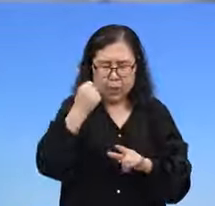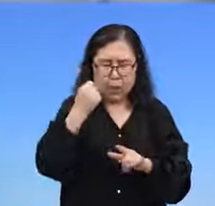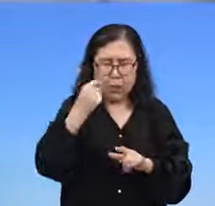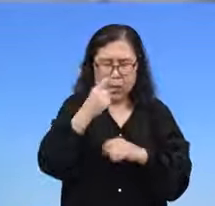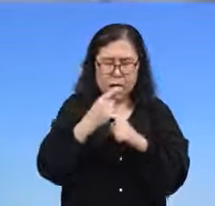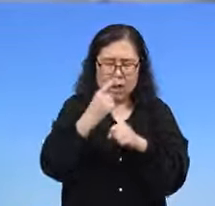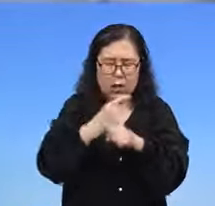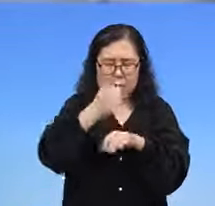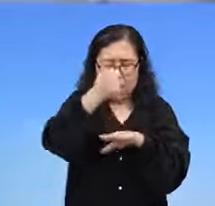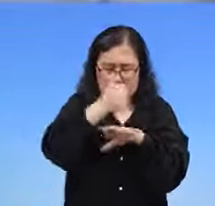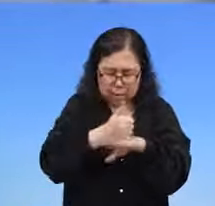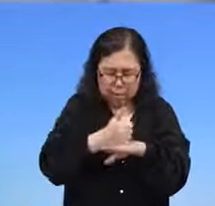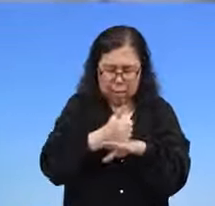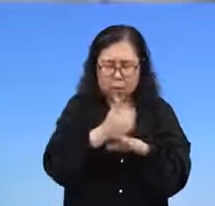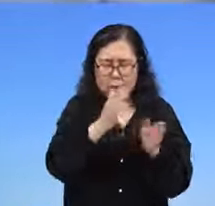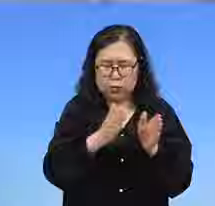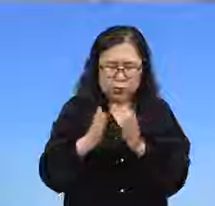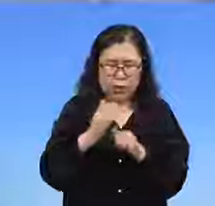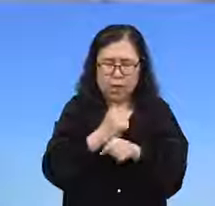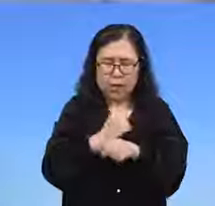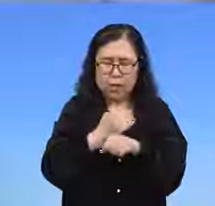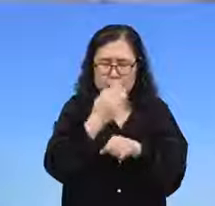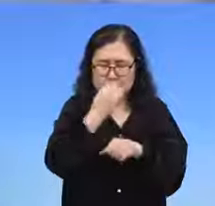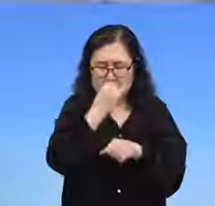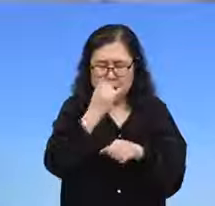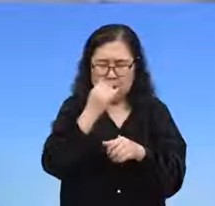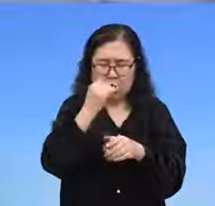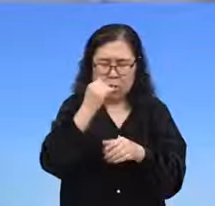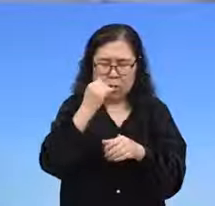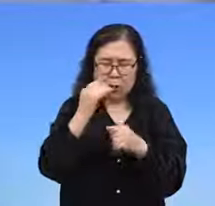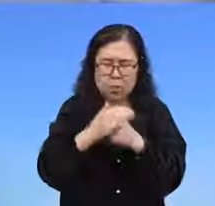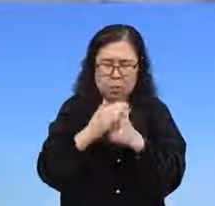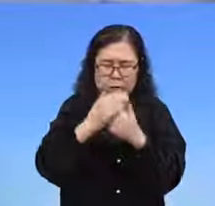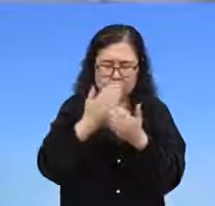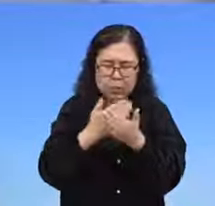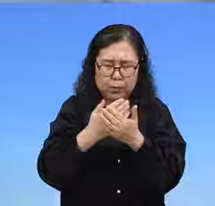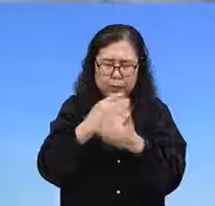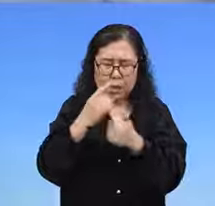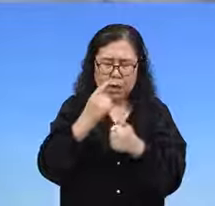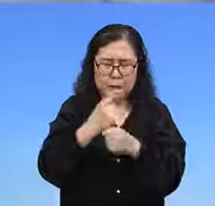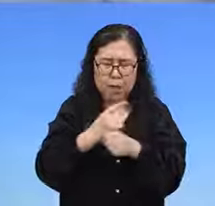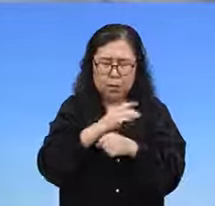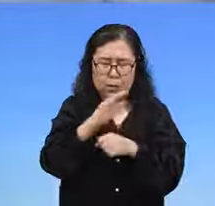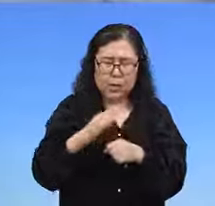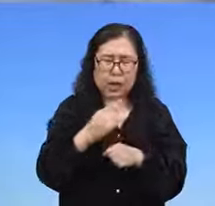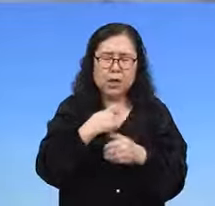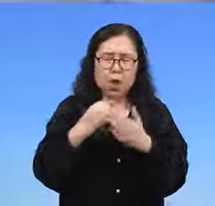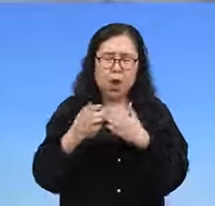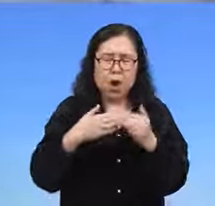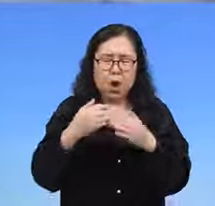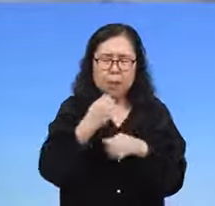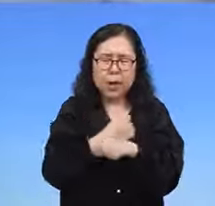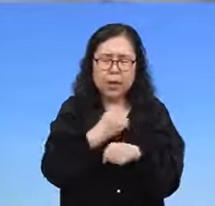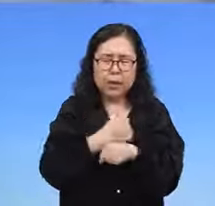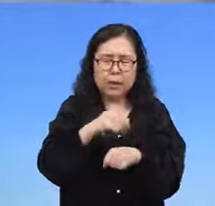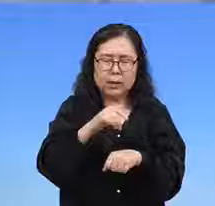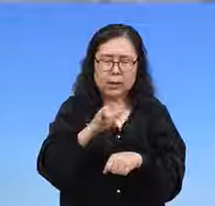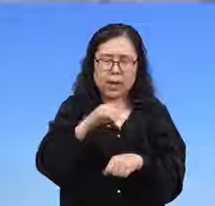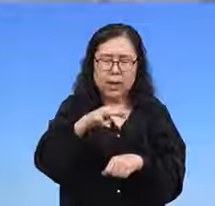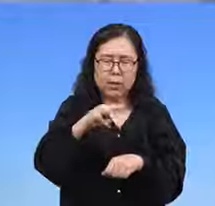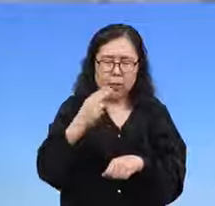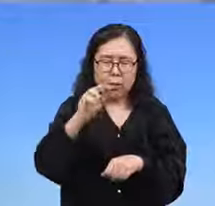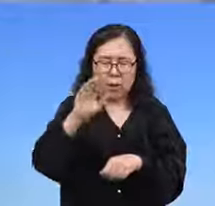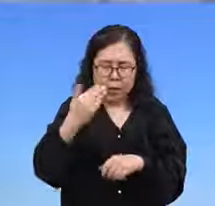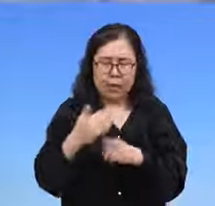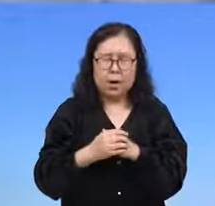말미암아 하나님, 이 한 해의 모든 우리가 겪었던 것들이 재료가 되어 내가 요동하지